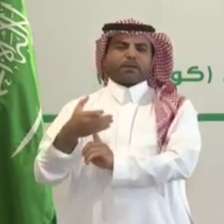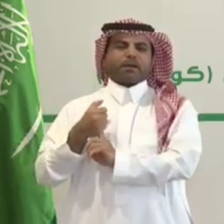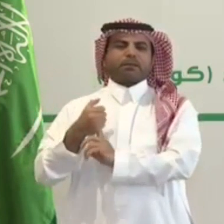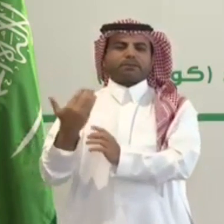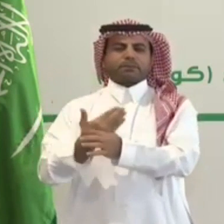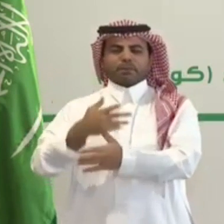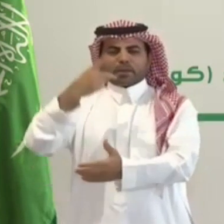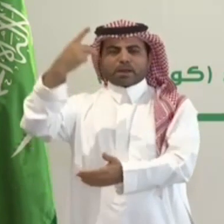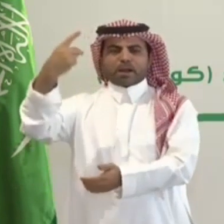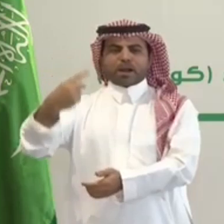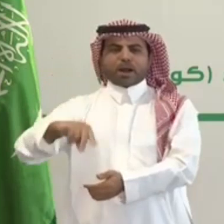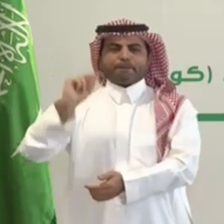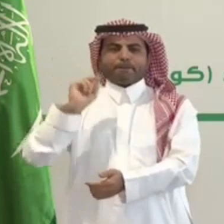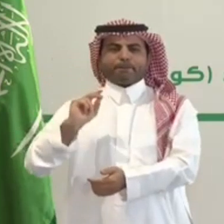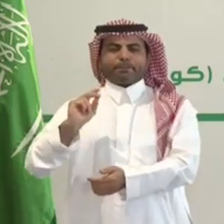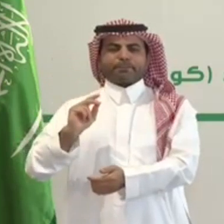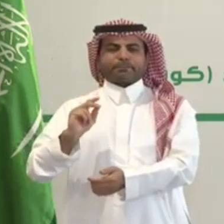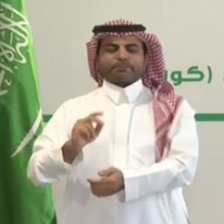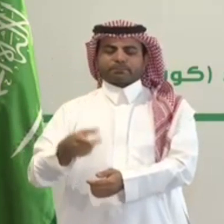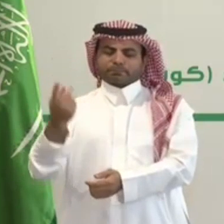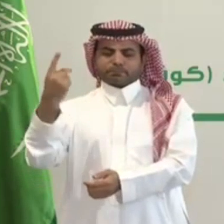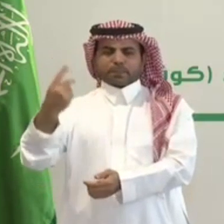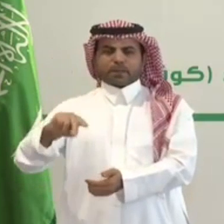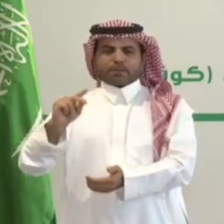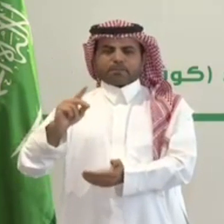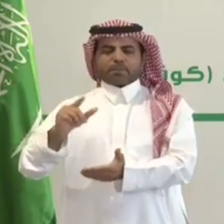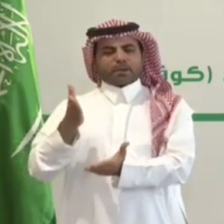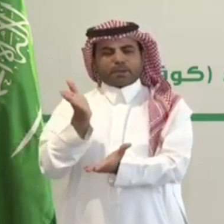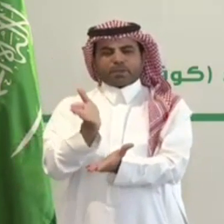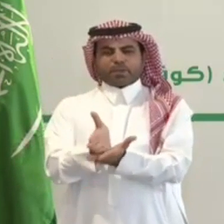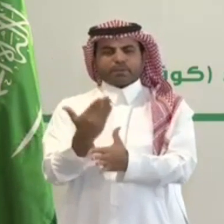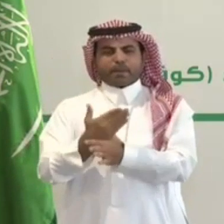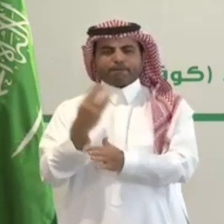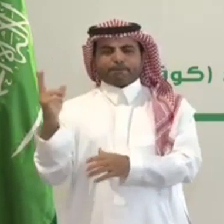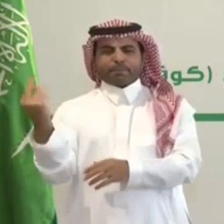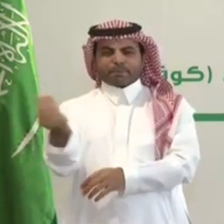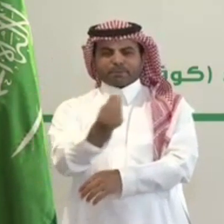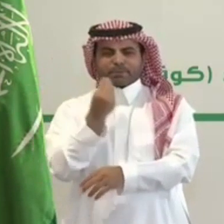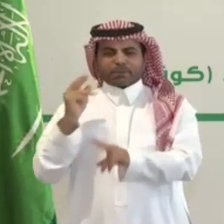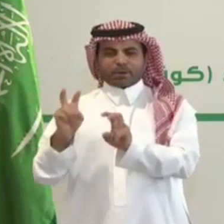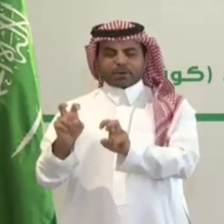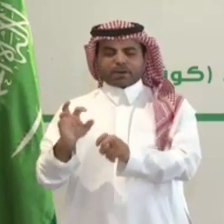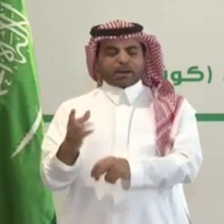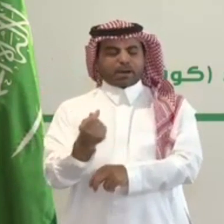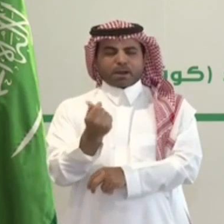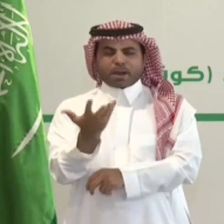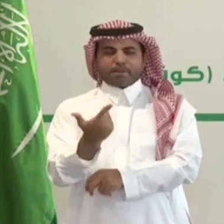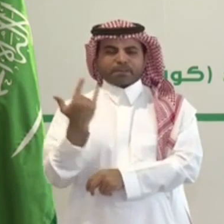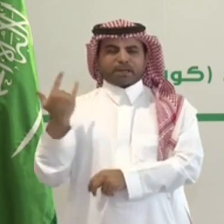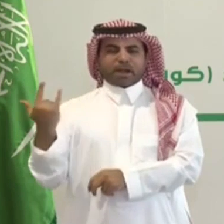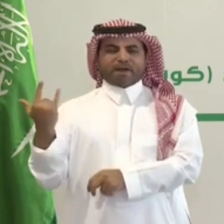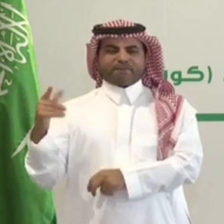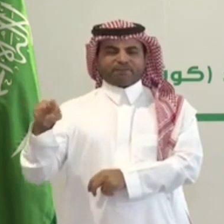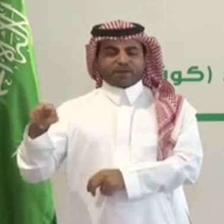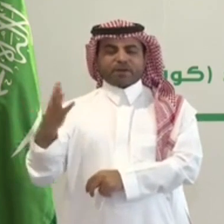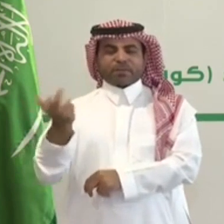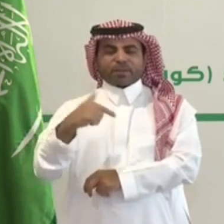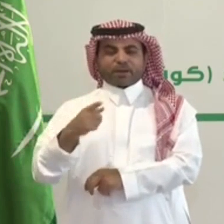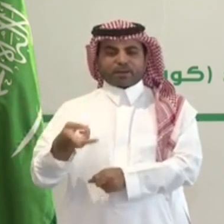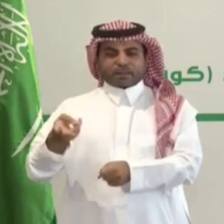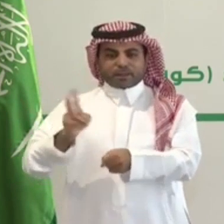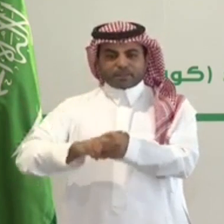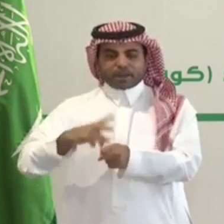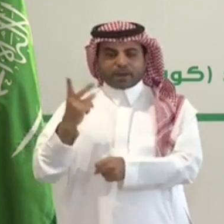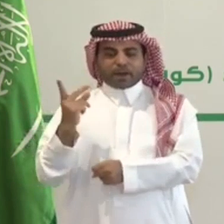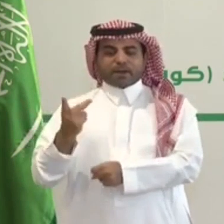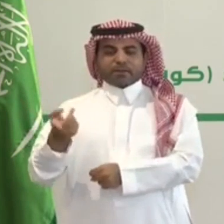الغرامة الخاصة والعقوبة الخاصة بتطبيق قرار منع التجول القاضية ب10,000 في المرة الأولى، وتضاعف المرة الثانية،